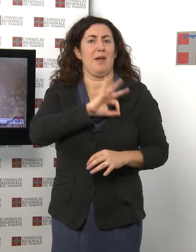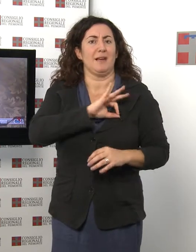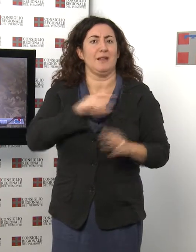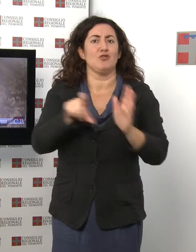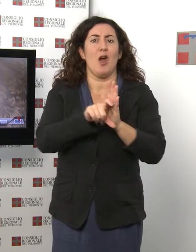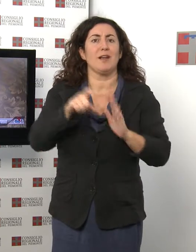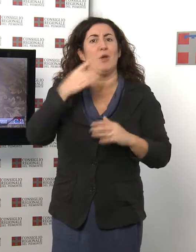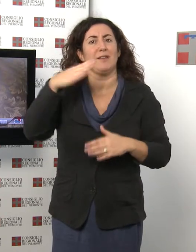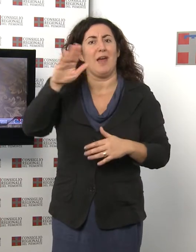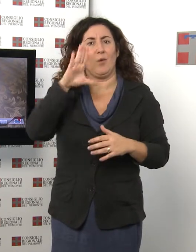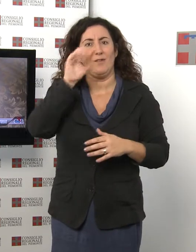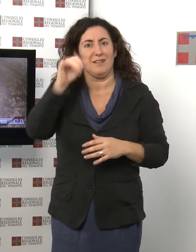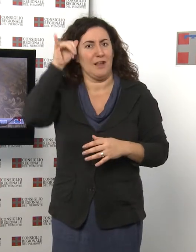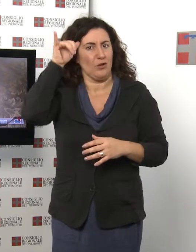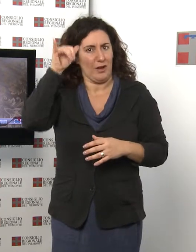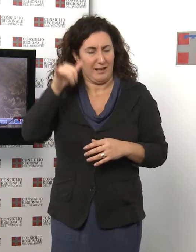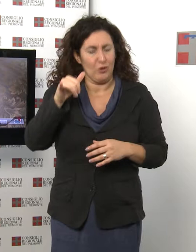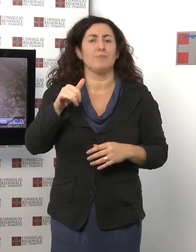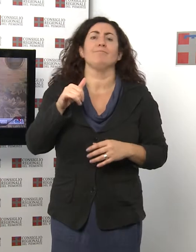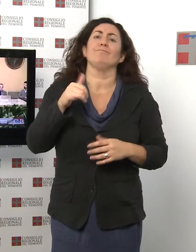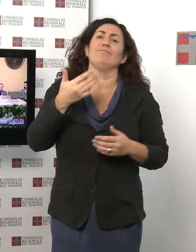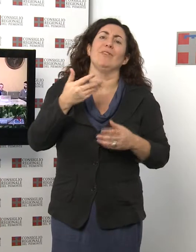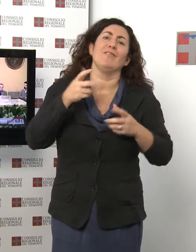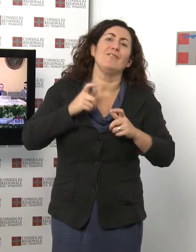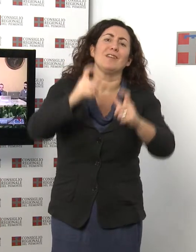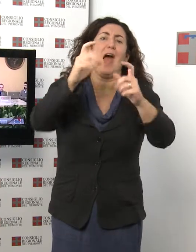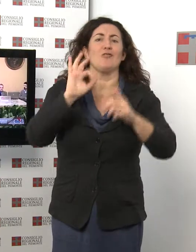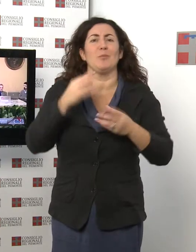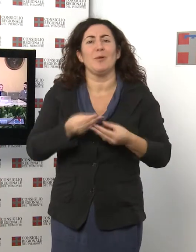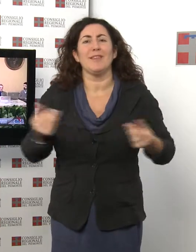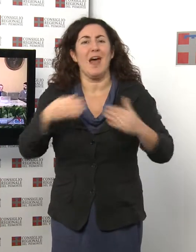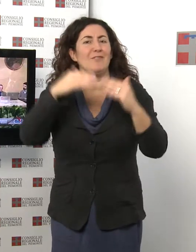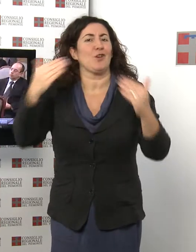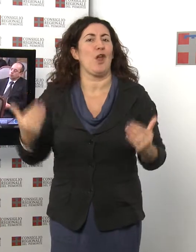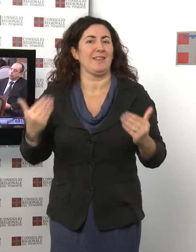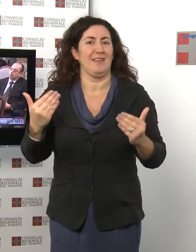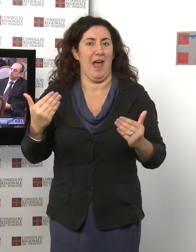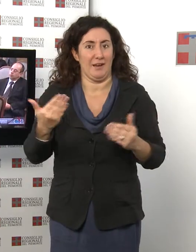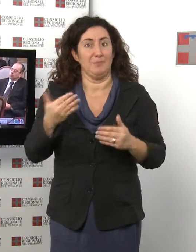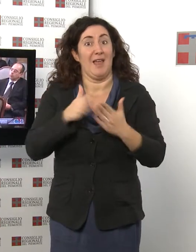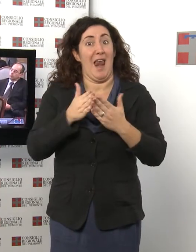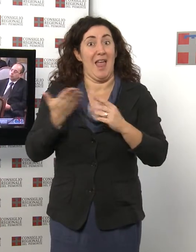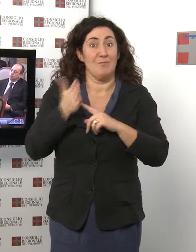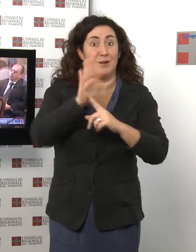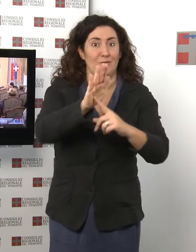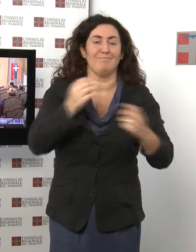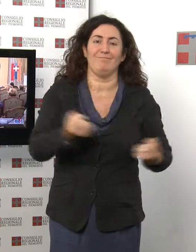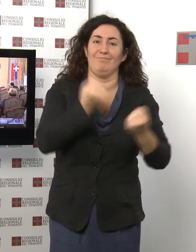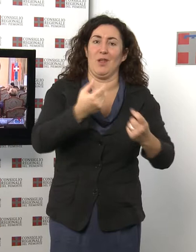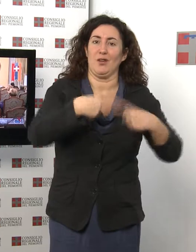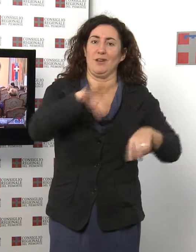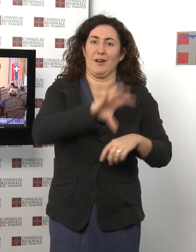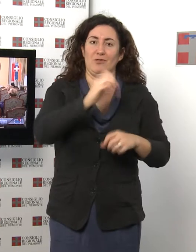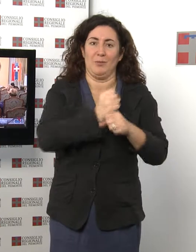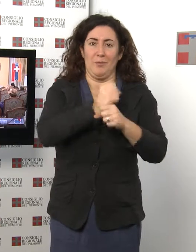Torino per terra e per mare viaggio tra le terre di frontiera alla presentazione del libro promossa dal consiglio regionale del Piemonte in